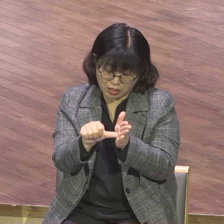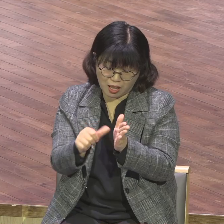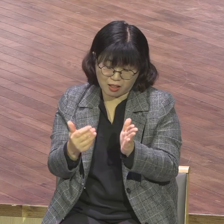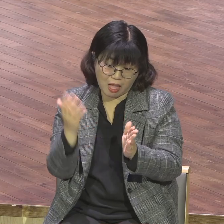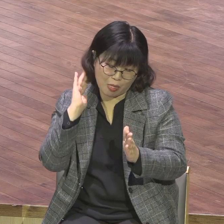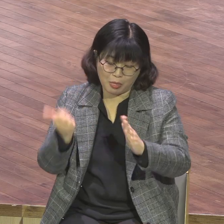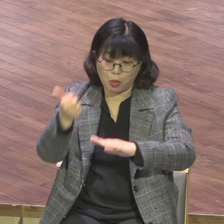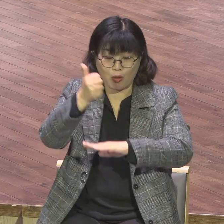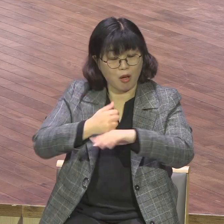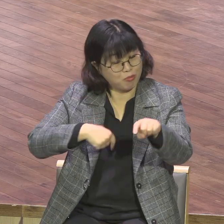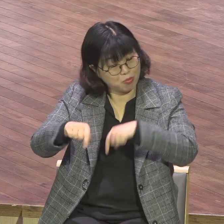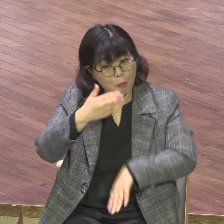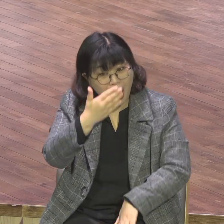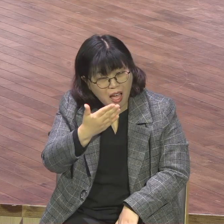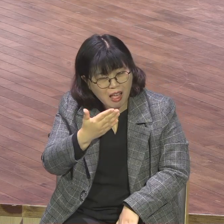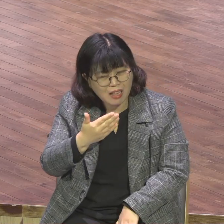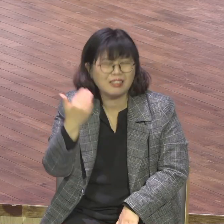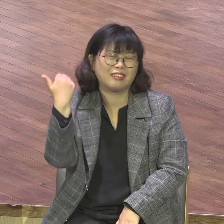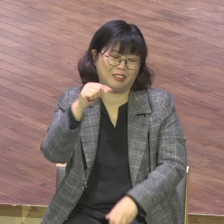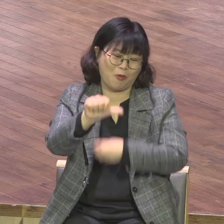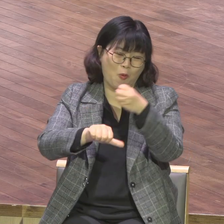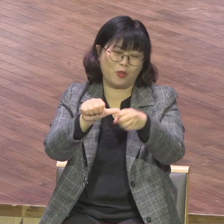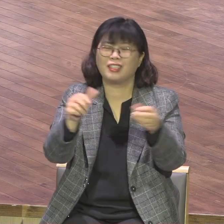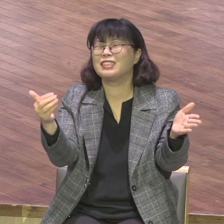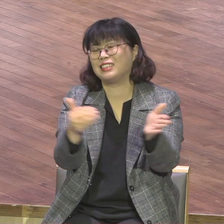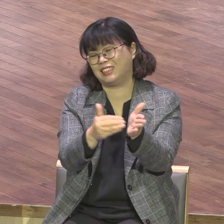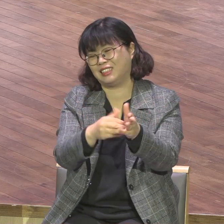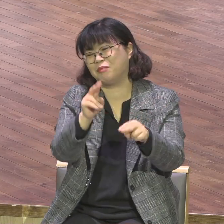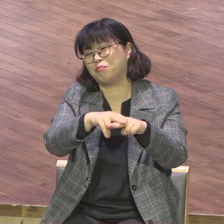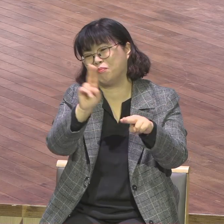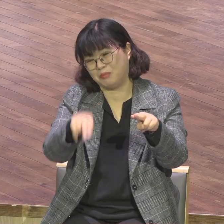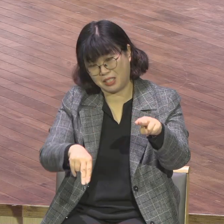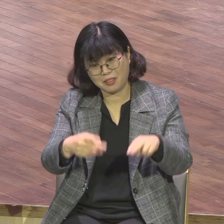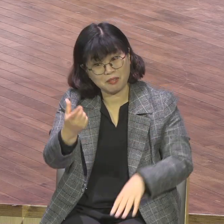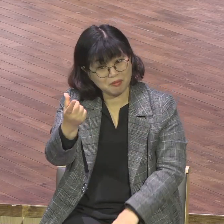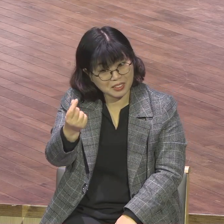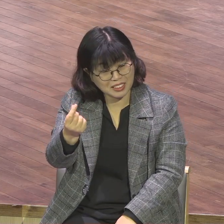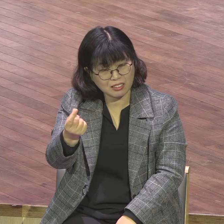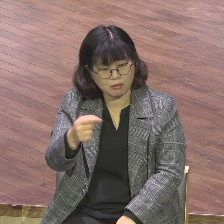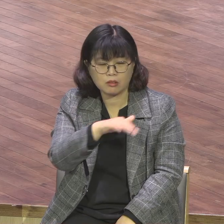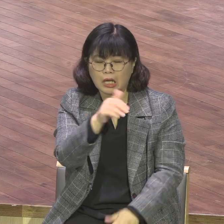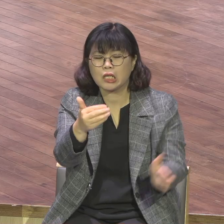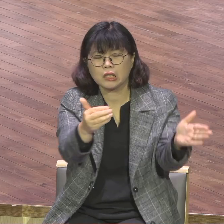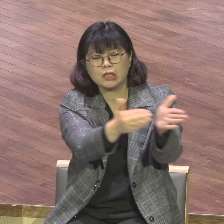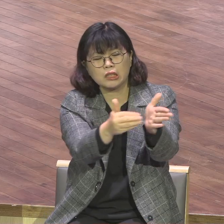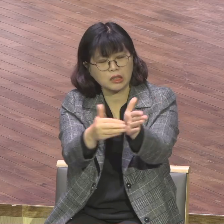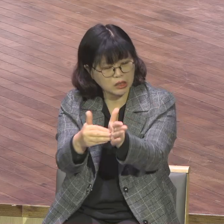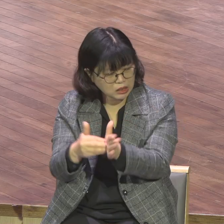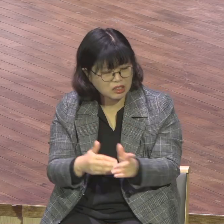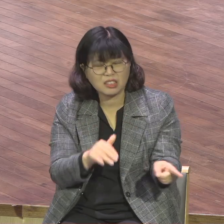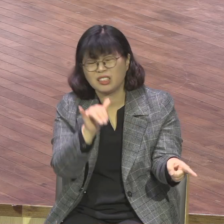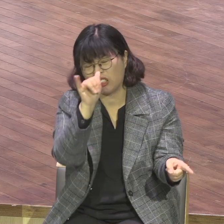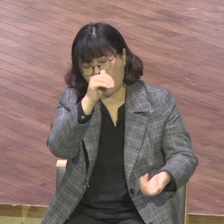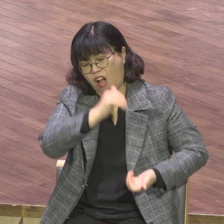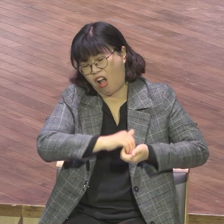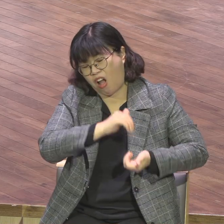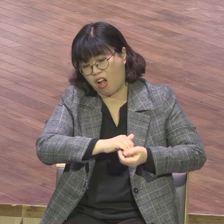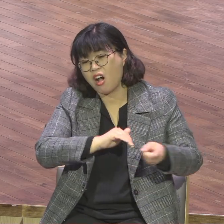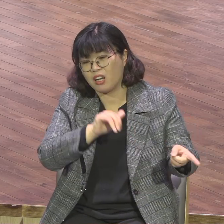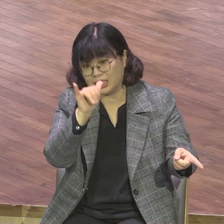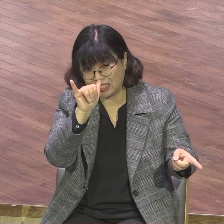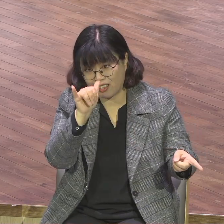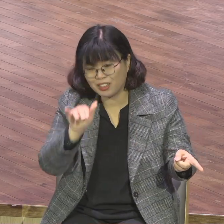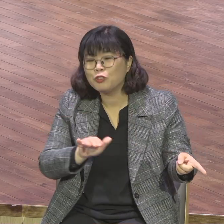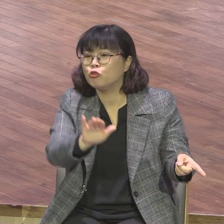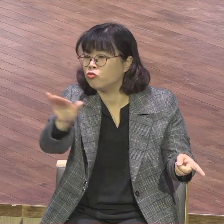가고, 그렇게 세상 것은 다 그렇게 어느 순간에 다 끝나지만은 영적